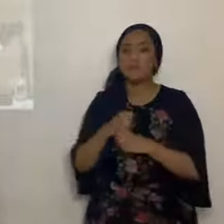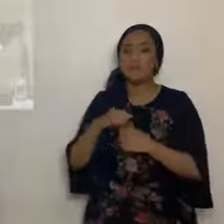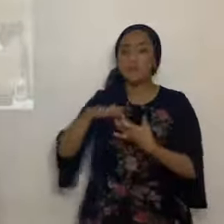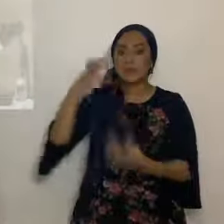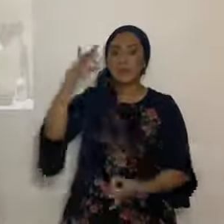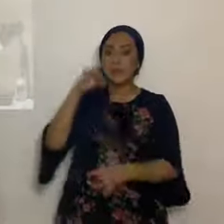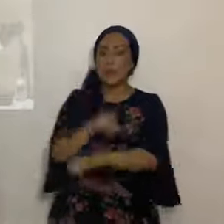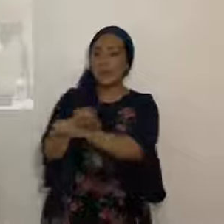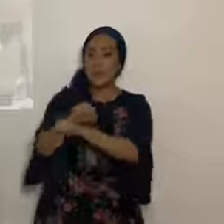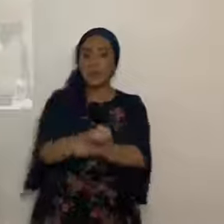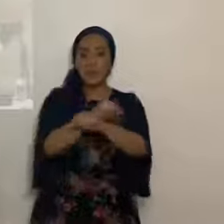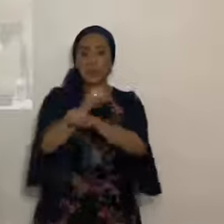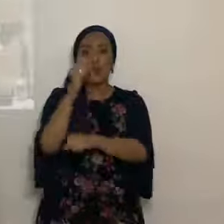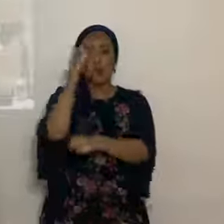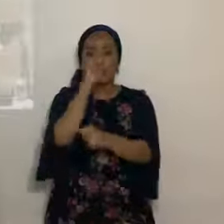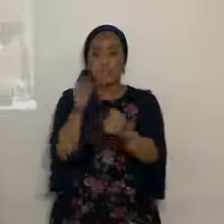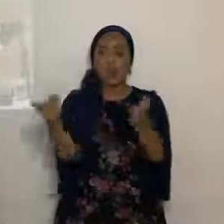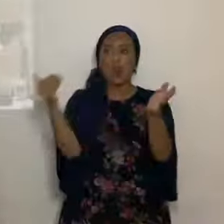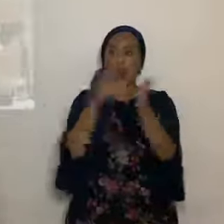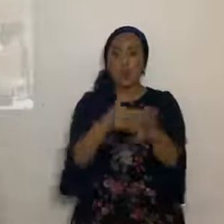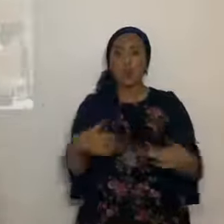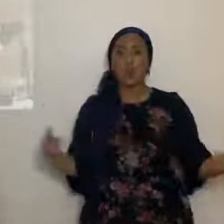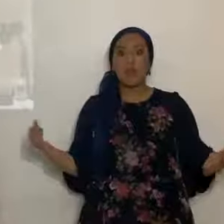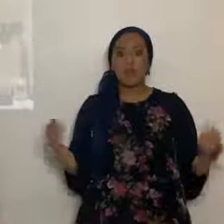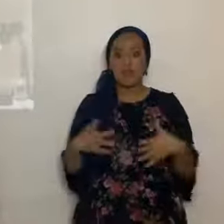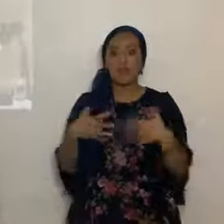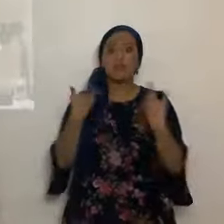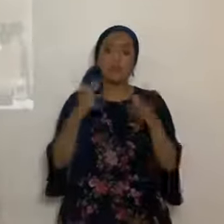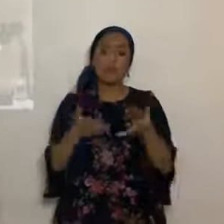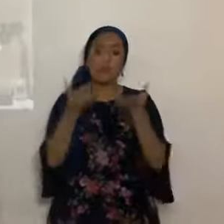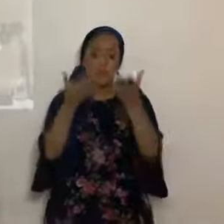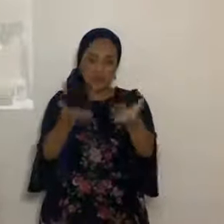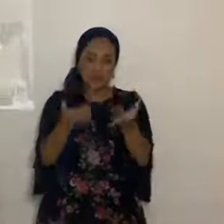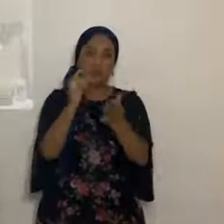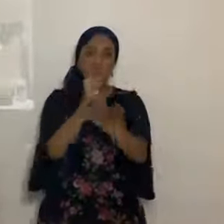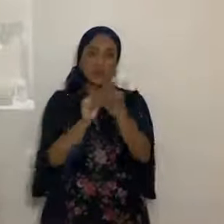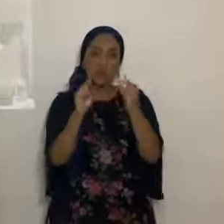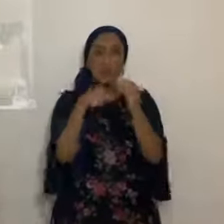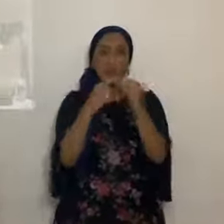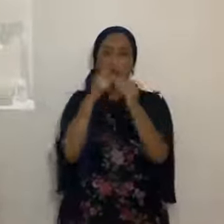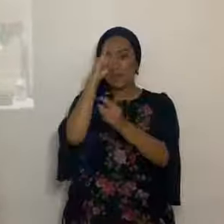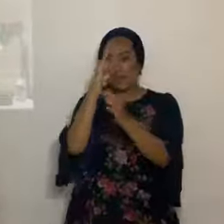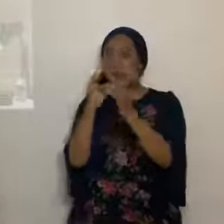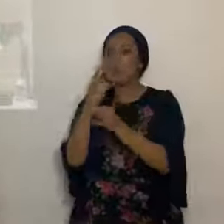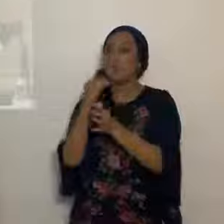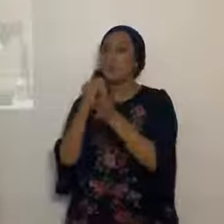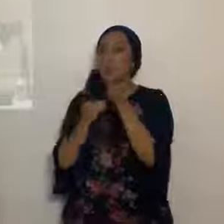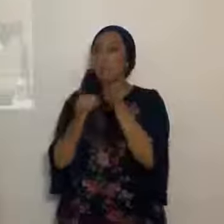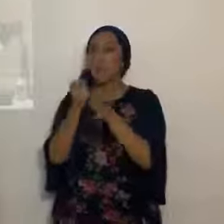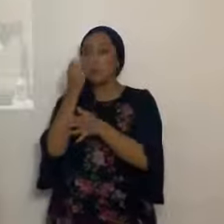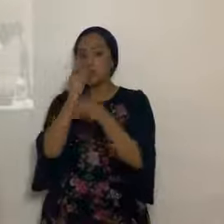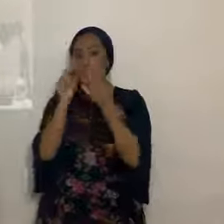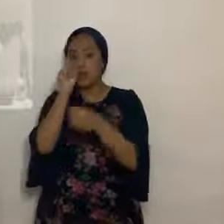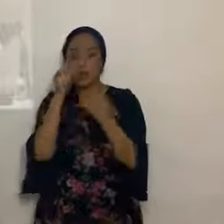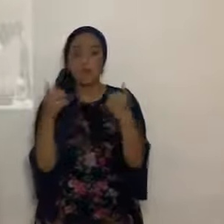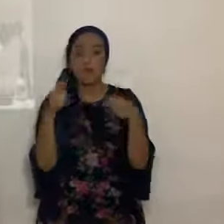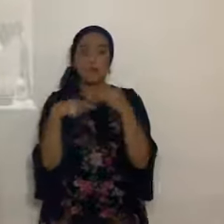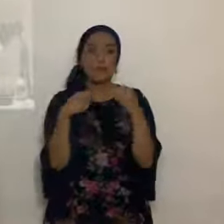esclavitud para estar otra vez en temor. Entonces ya di una cita de la fe, Hebreos 11, 1, y ahorita del